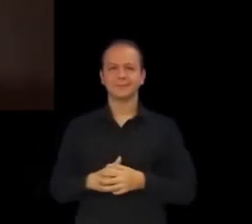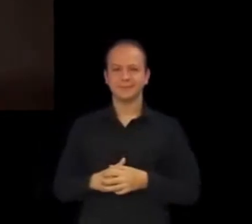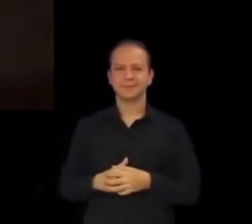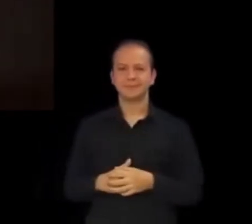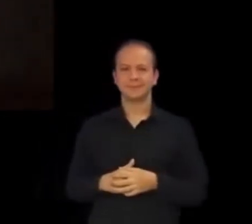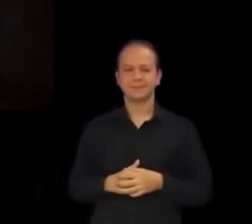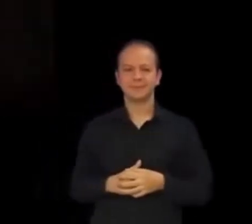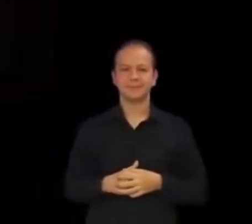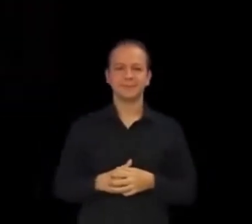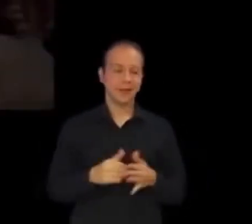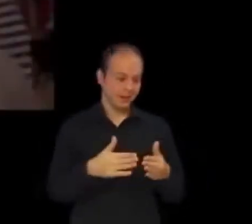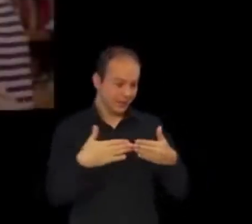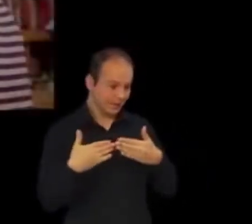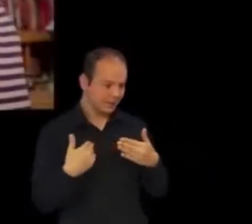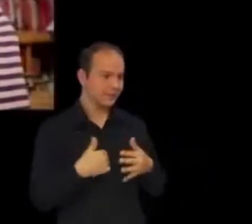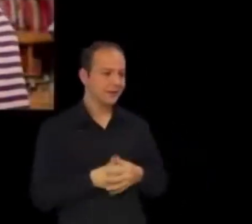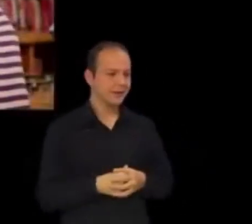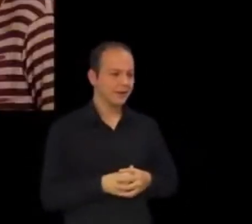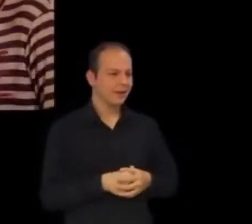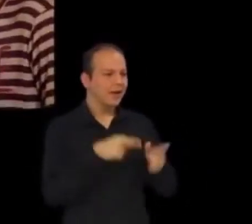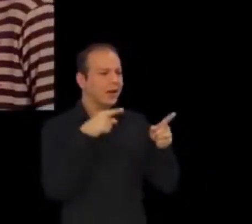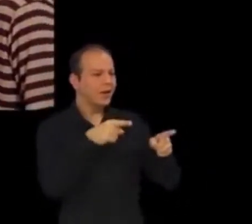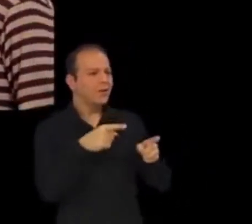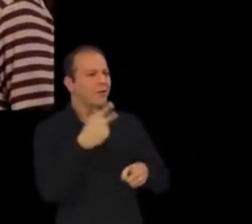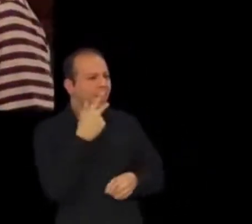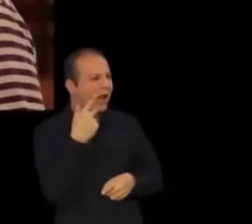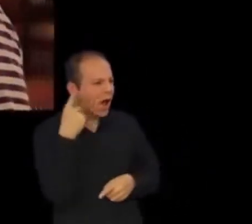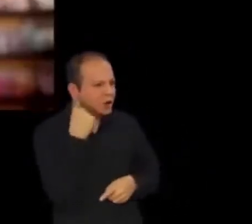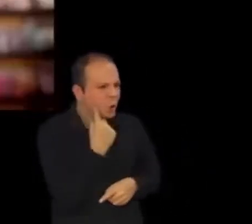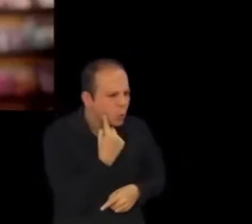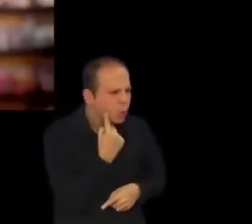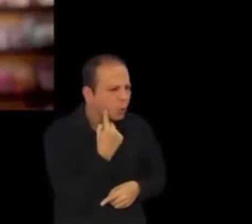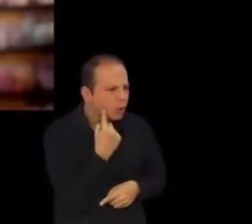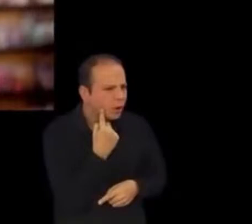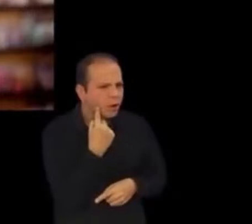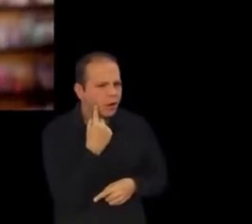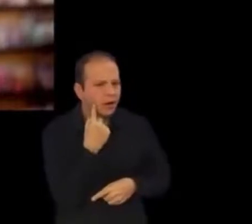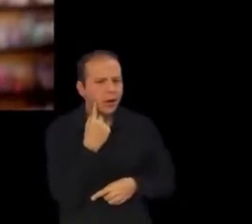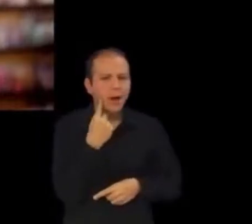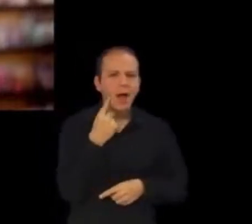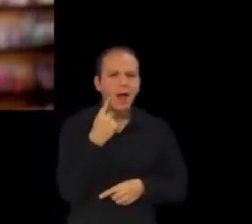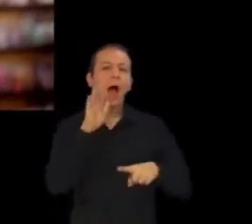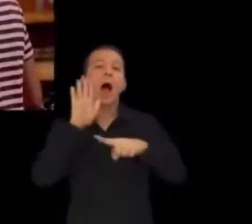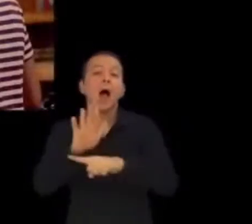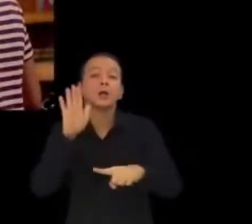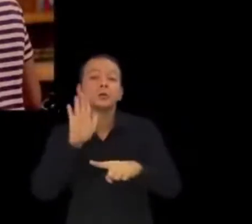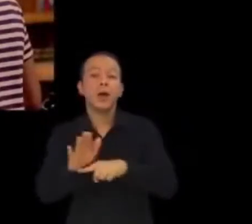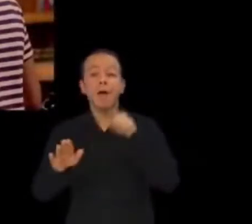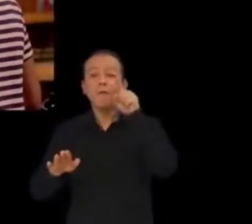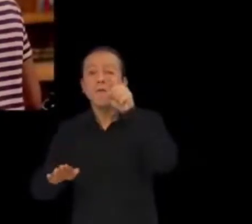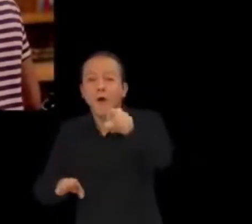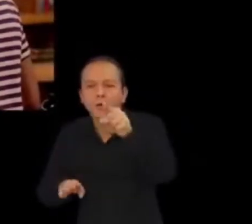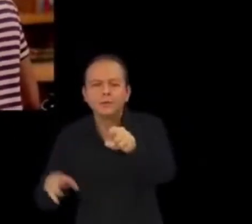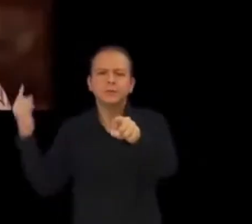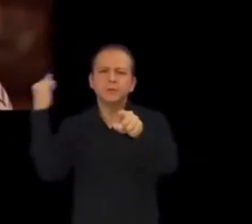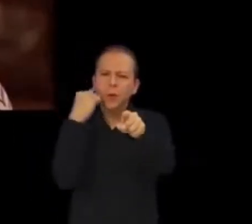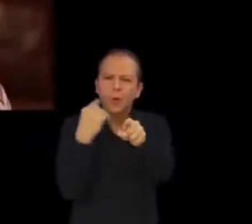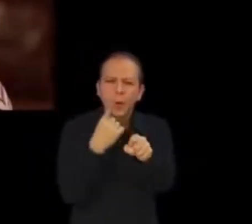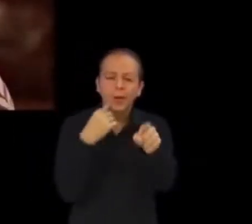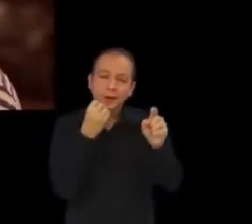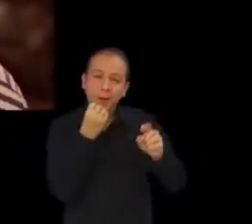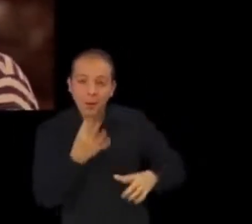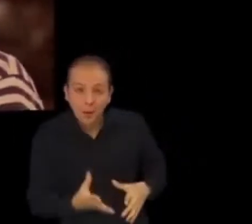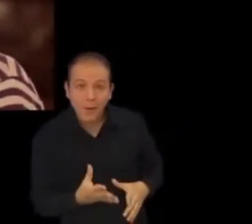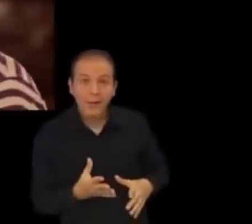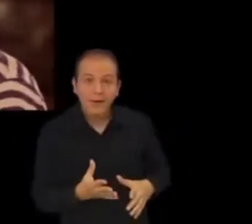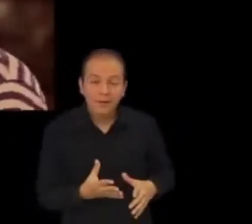Uma mulher encontra rapaz na livraria. Dá licença, eu ouvi você falar que é surdo. Põe a mão na orelha do rapaz. Quero ajudar você que é